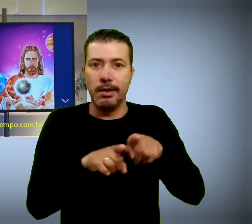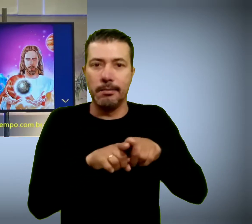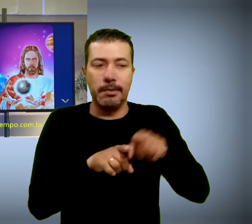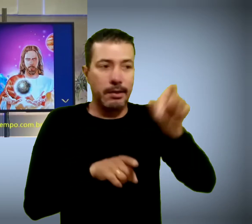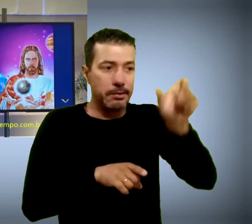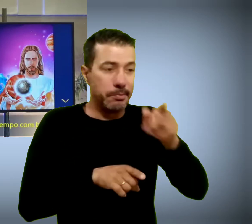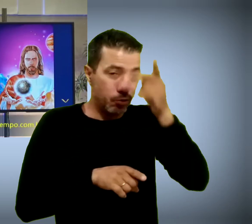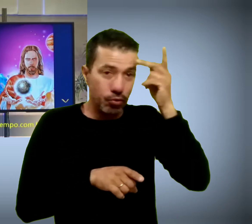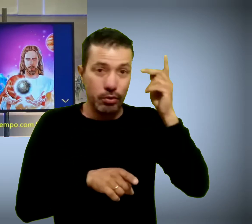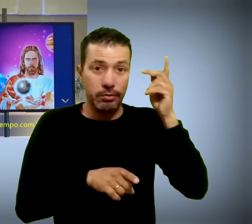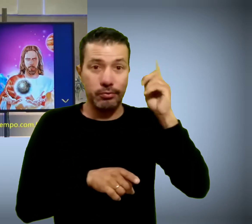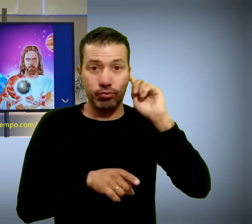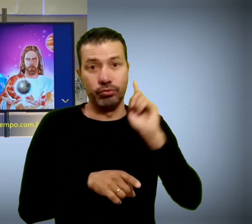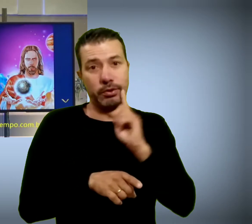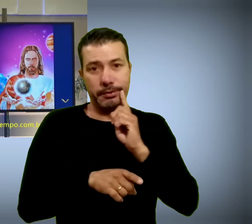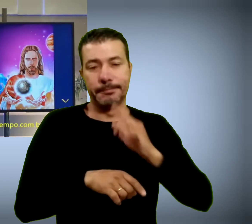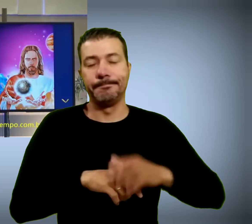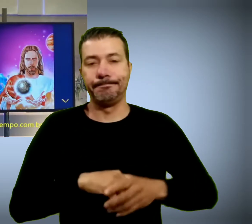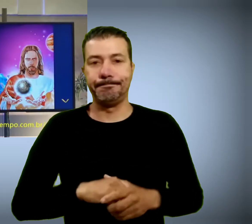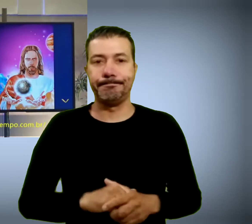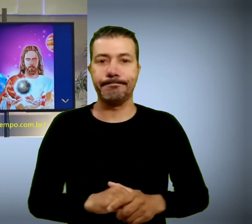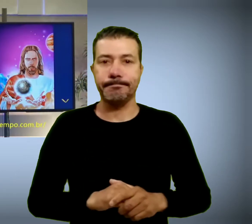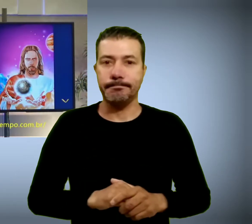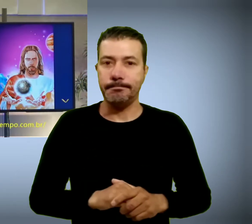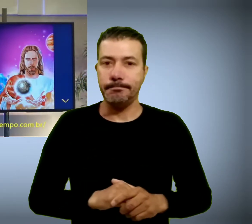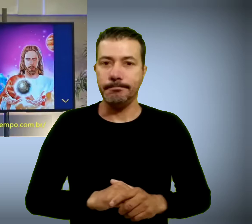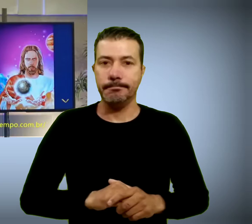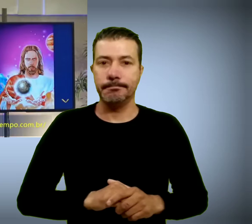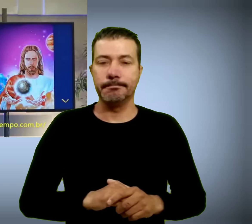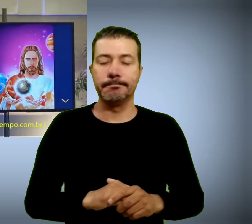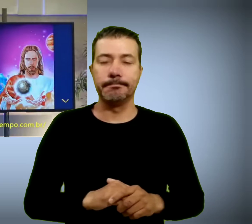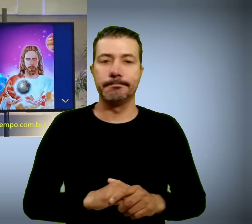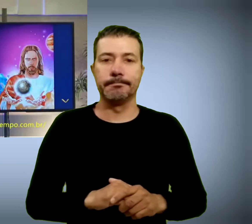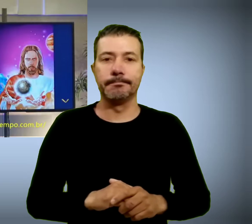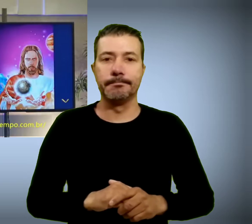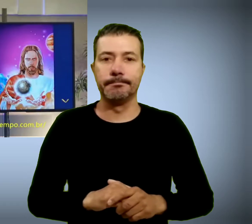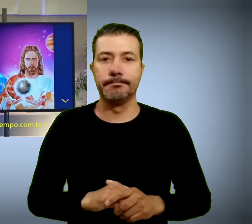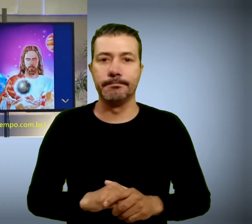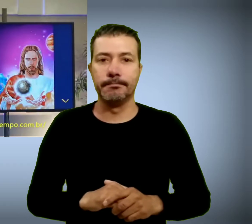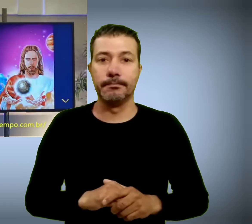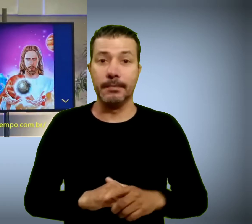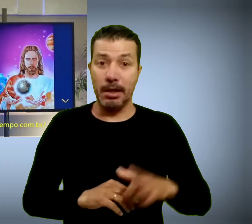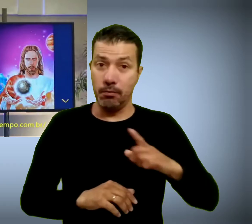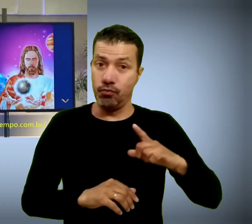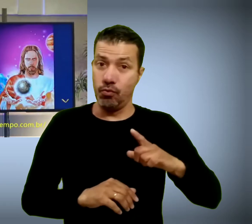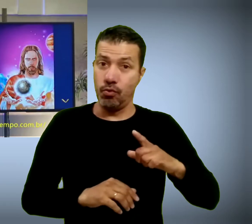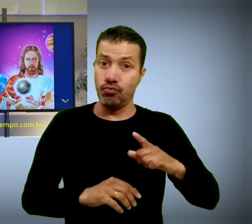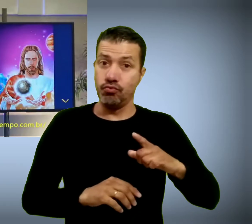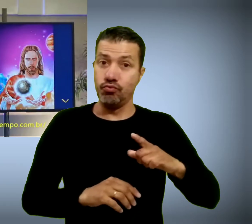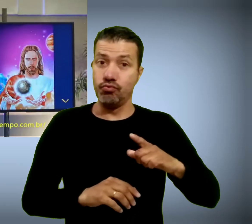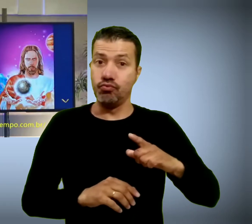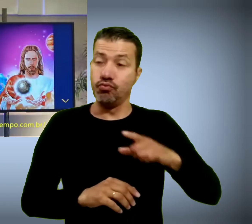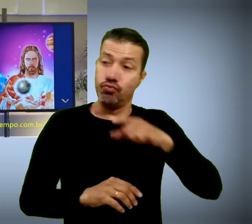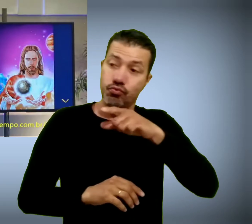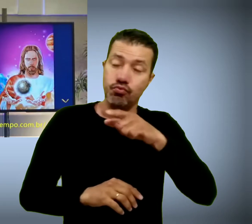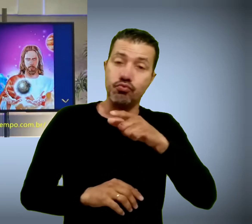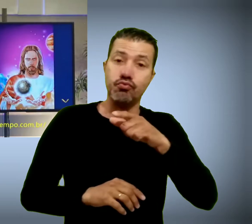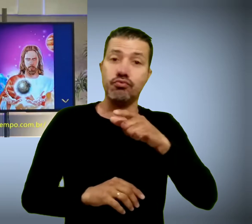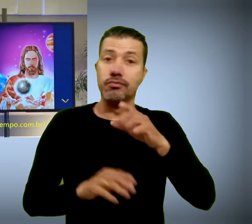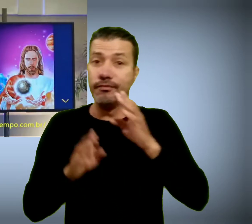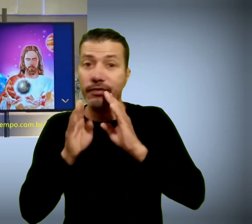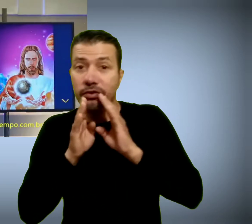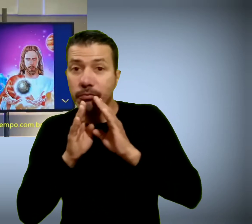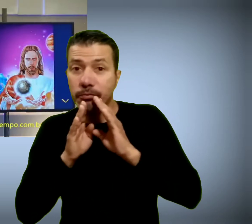os deficientes auditivos. Você pode também no nosso canal de YouTube, no Facebook,